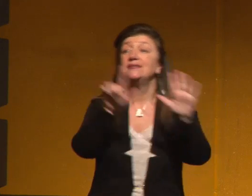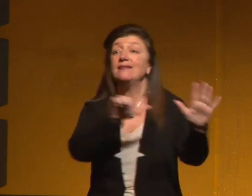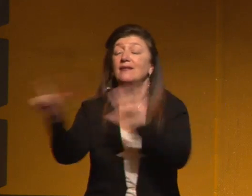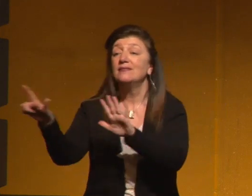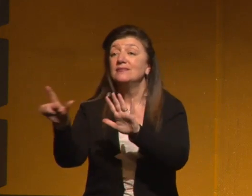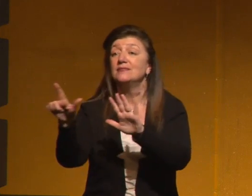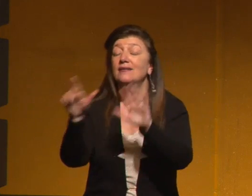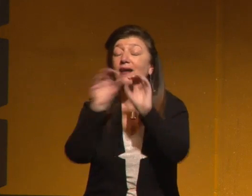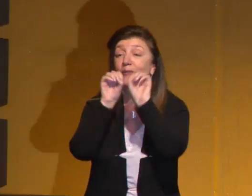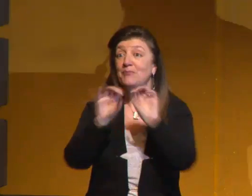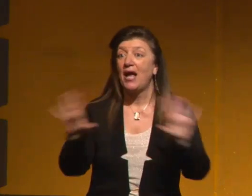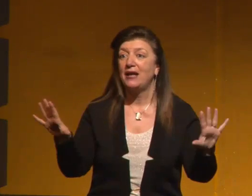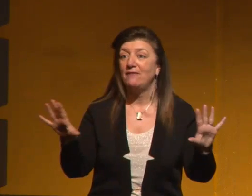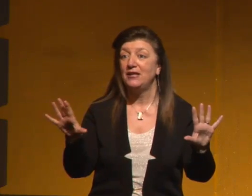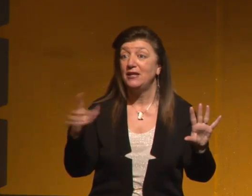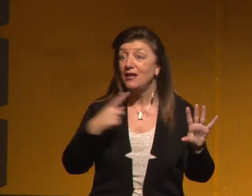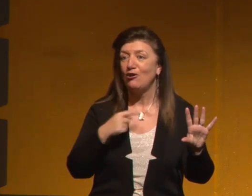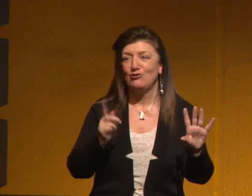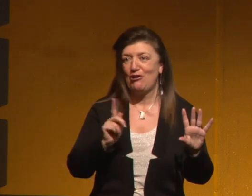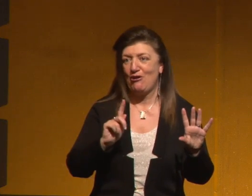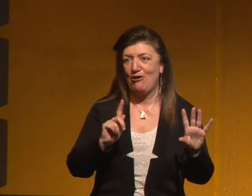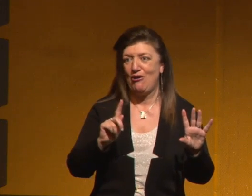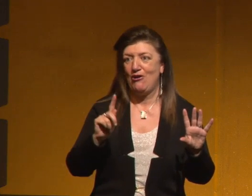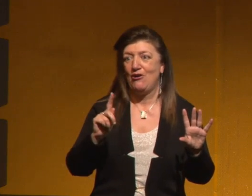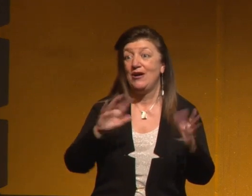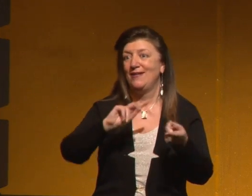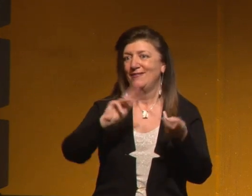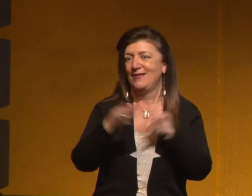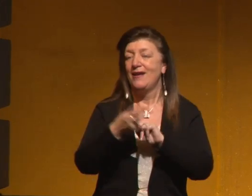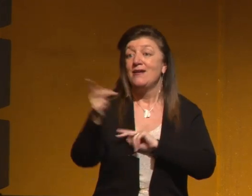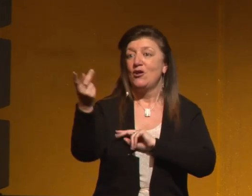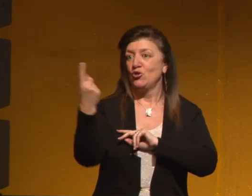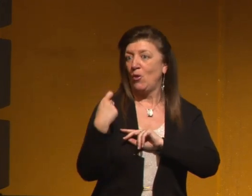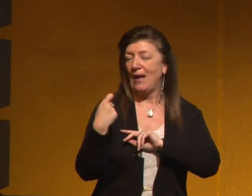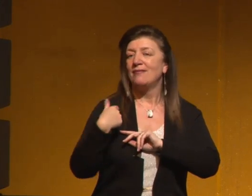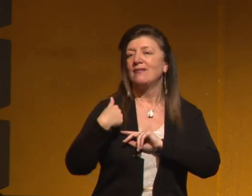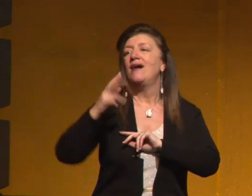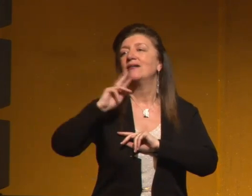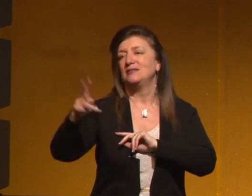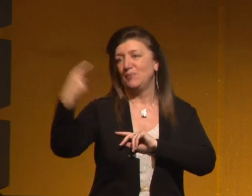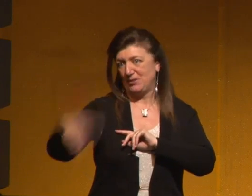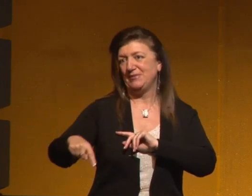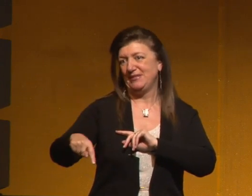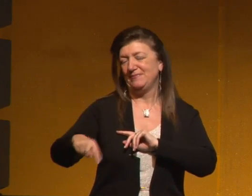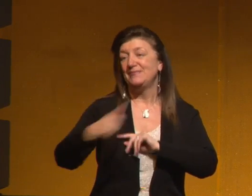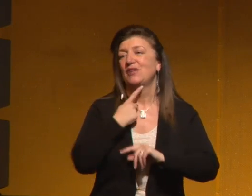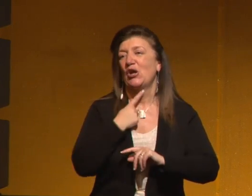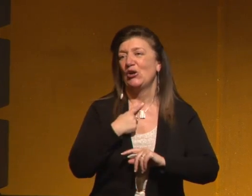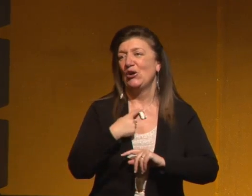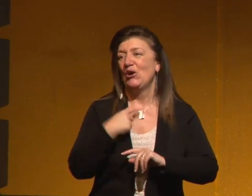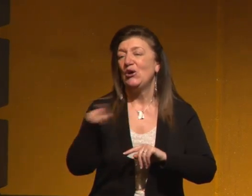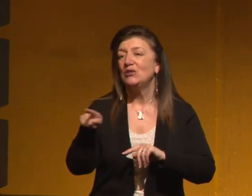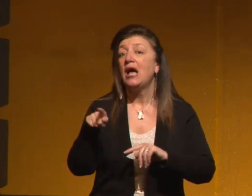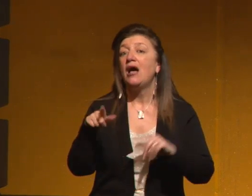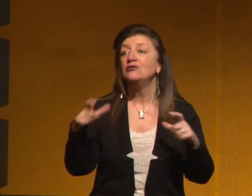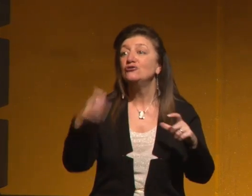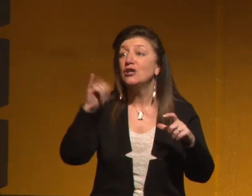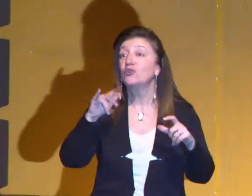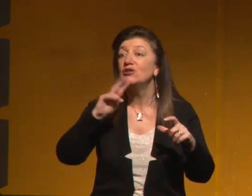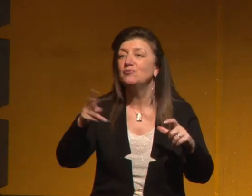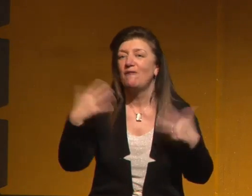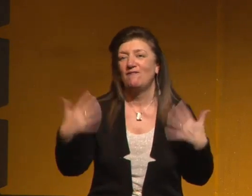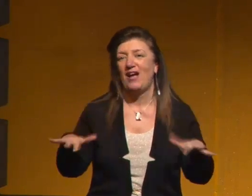che dà a una tua domanda fatemelo dire oggi torino una risposta l'ha data è forte il